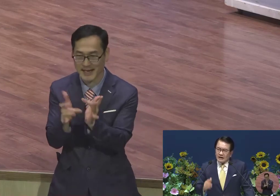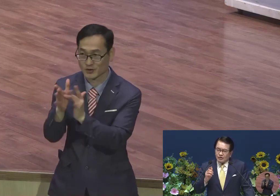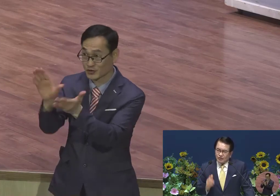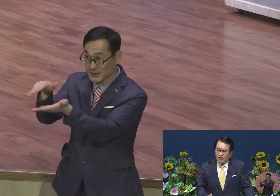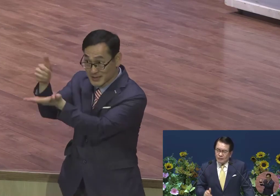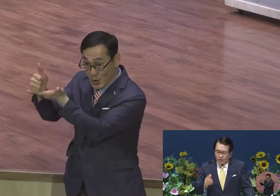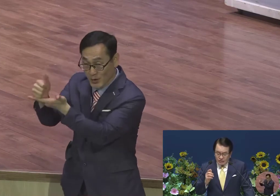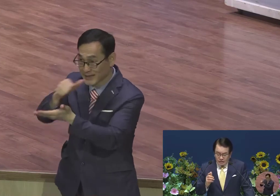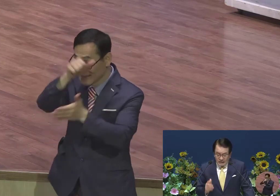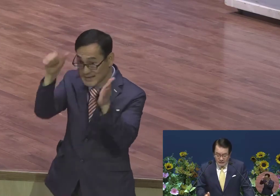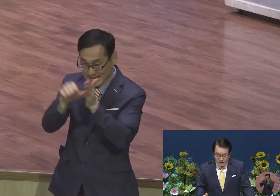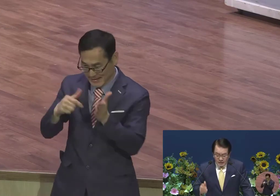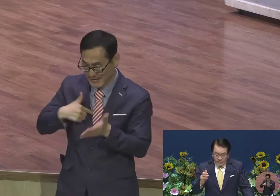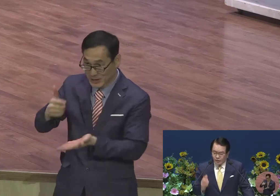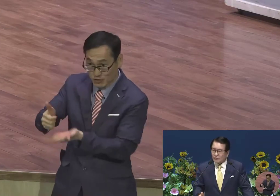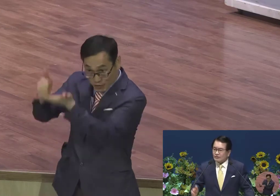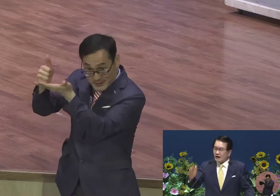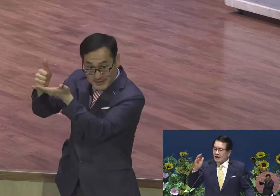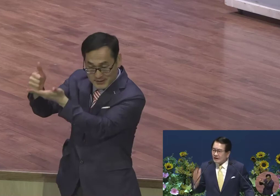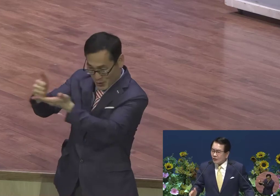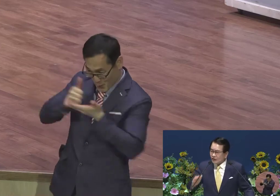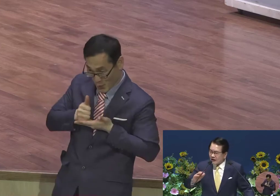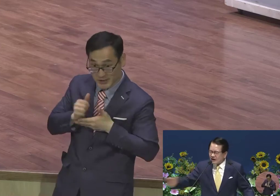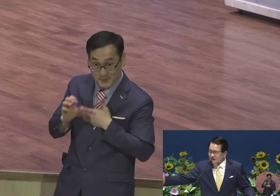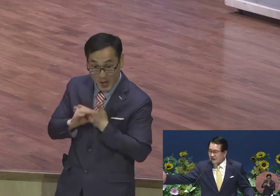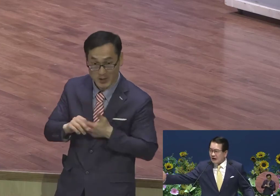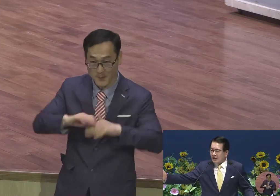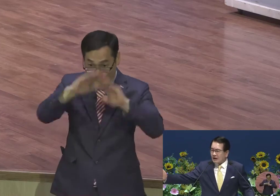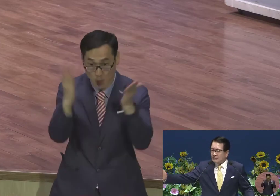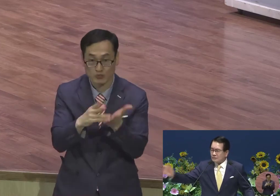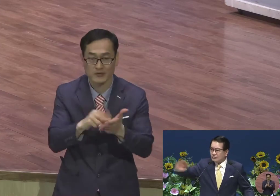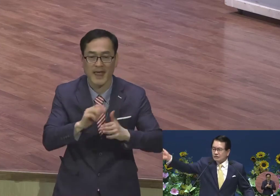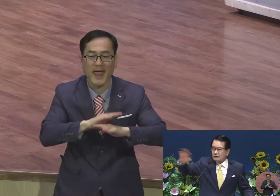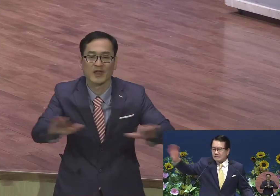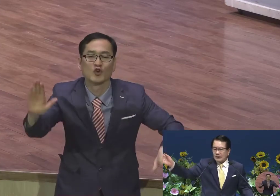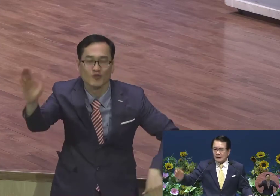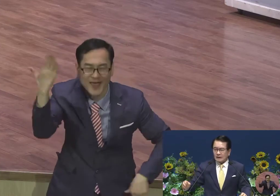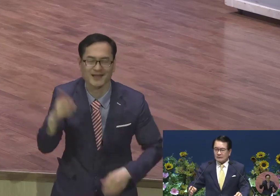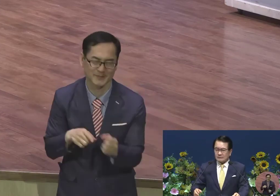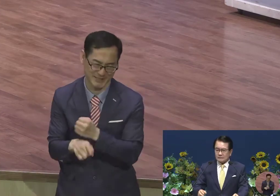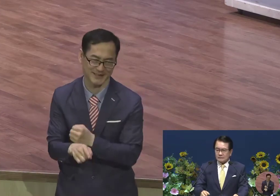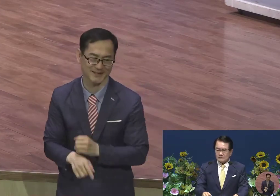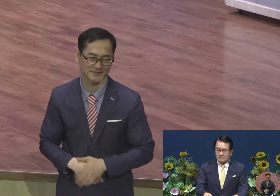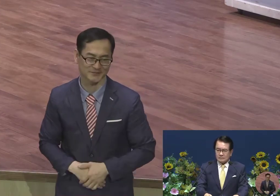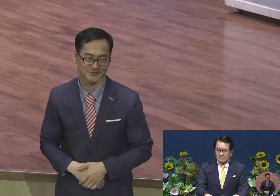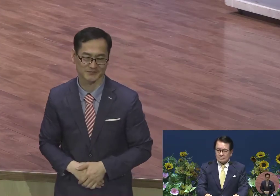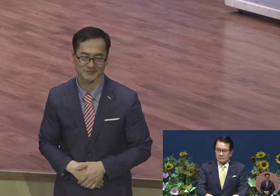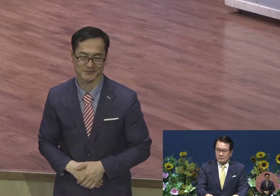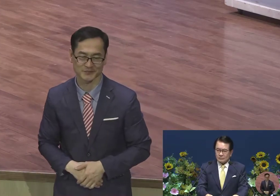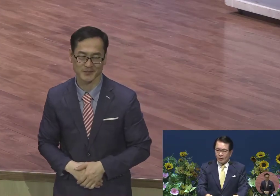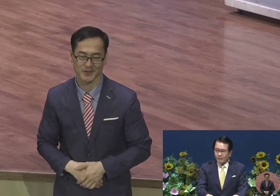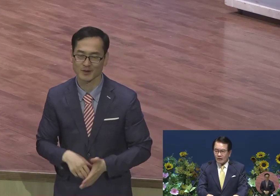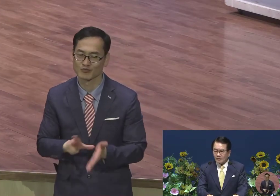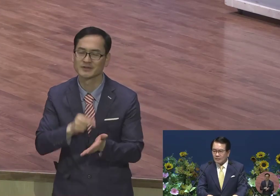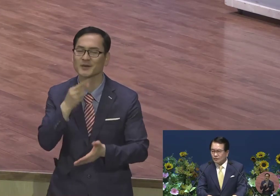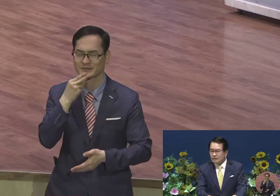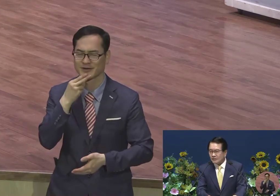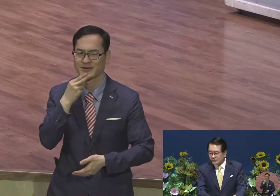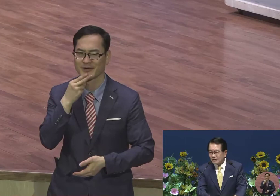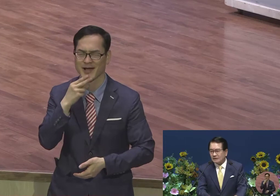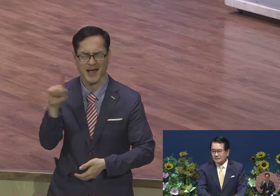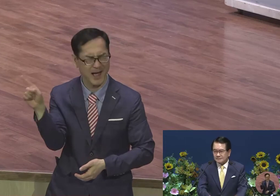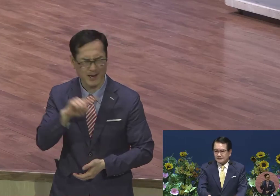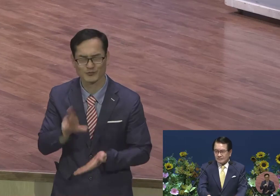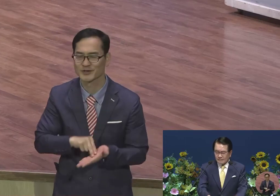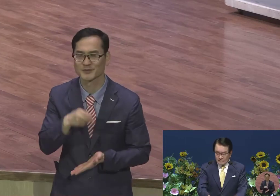인생의 주인으로 모신 사람은 모두 문제 해결되고 사는 것이다 문제 없다 노 프라블은